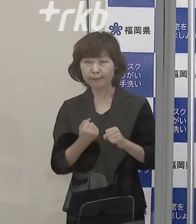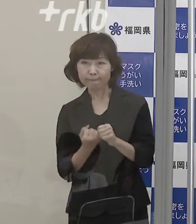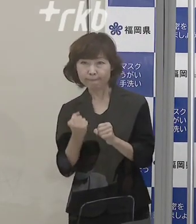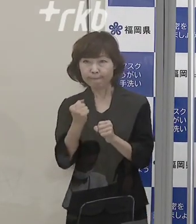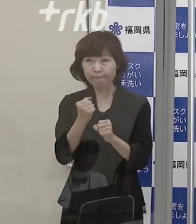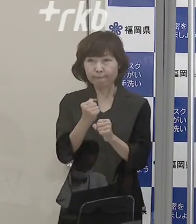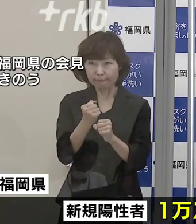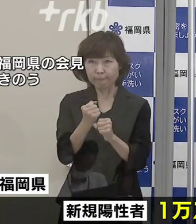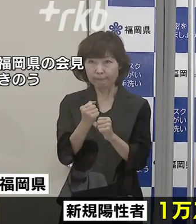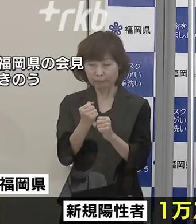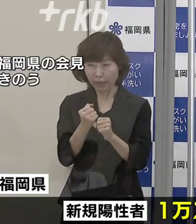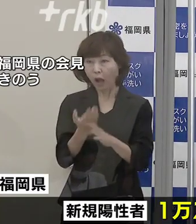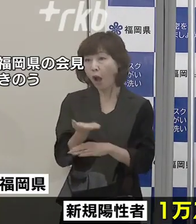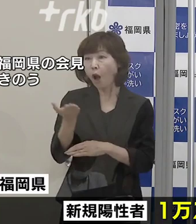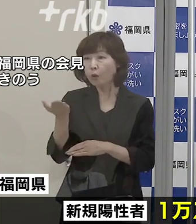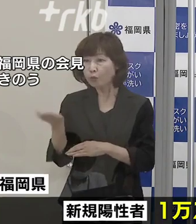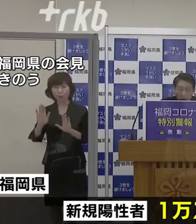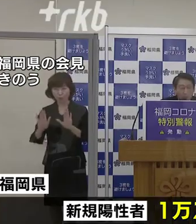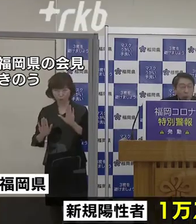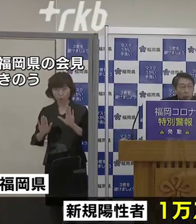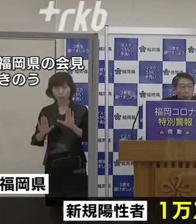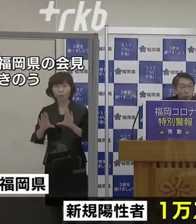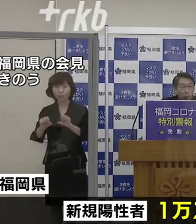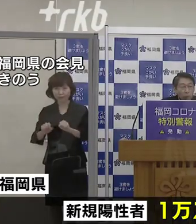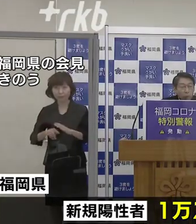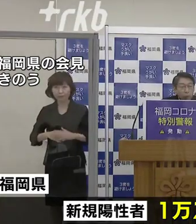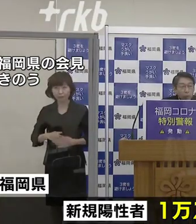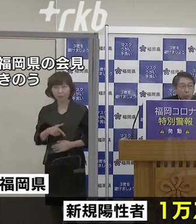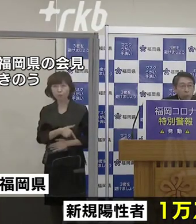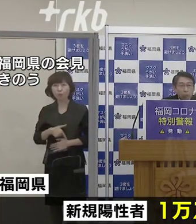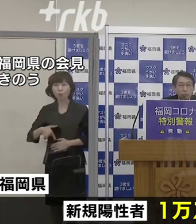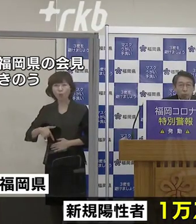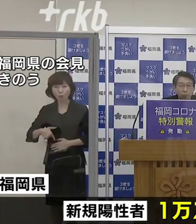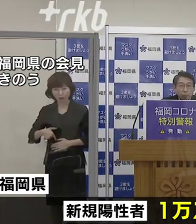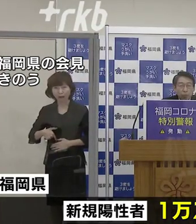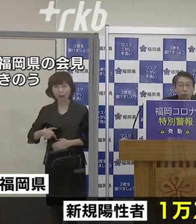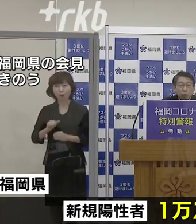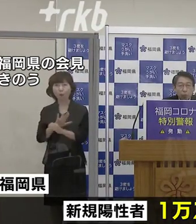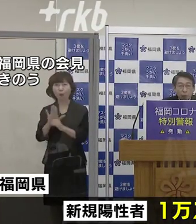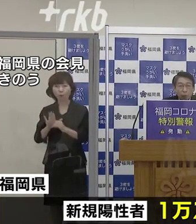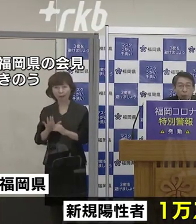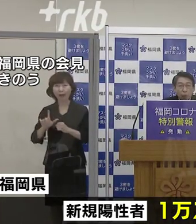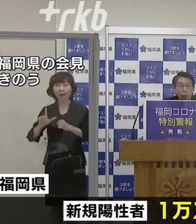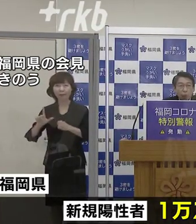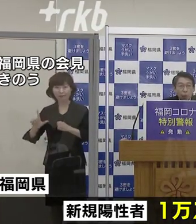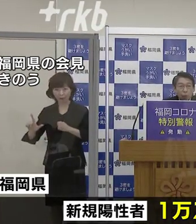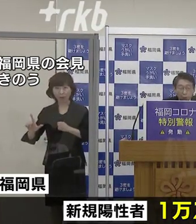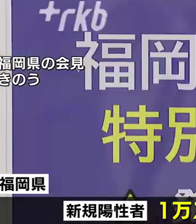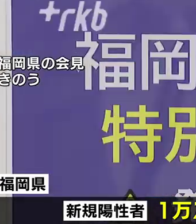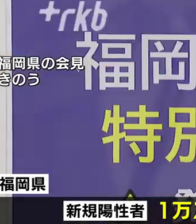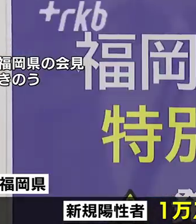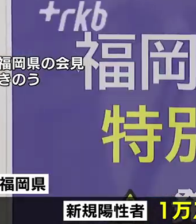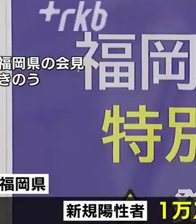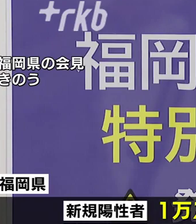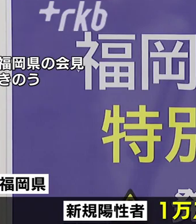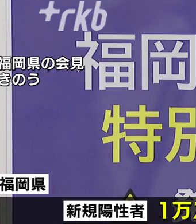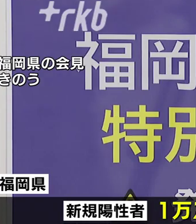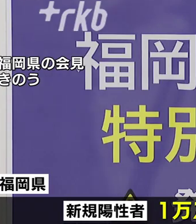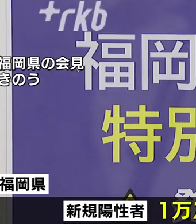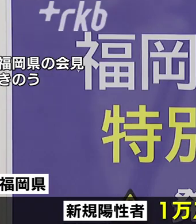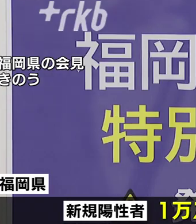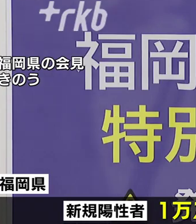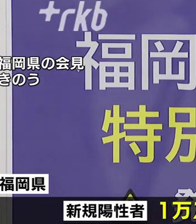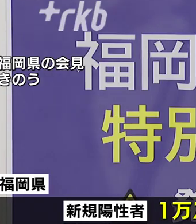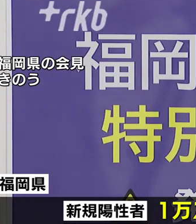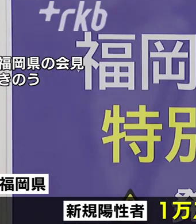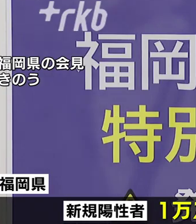は新規陽性者が初めて1万人を突破するなど感染が拡大し、病床使用率が目安の